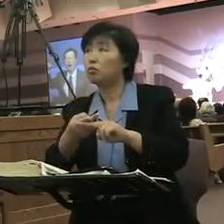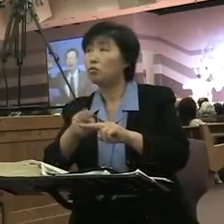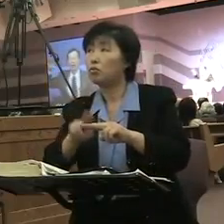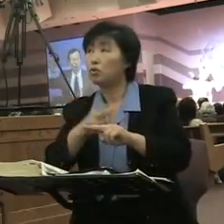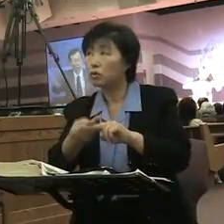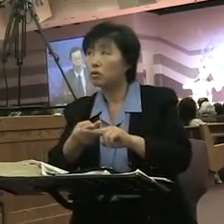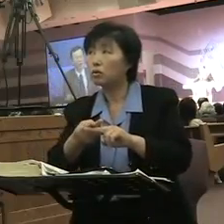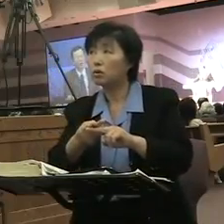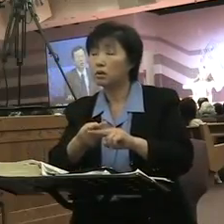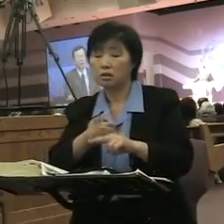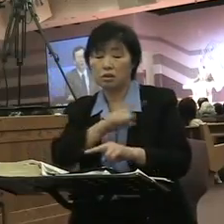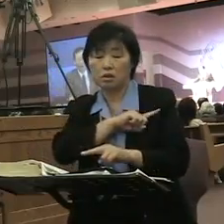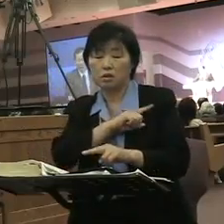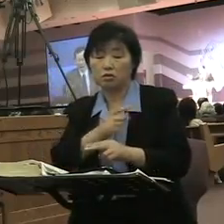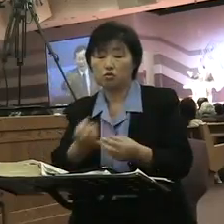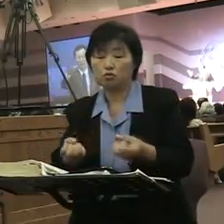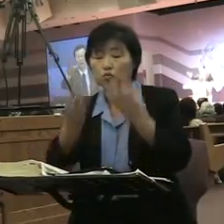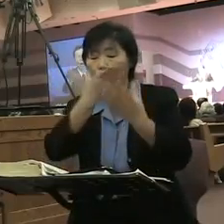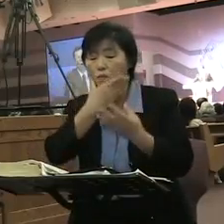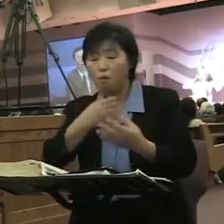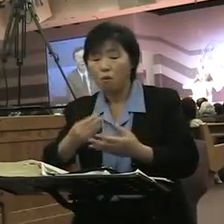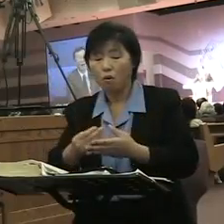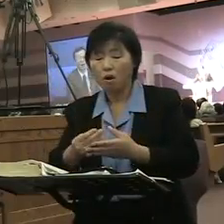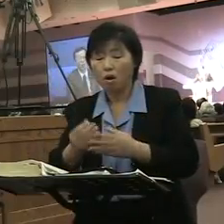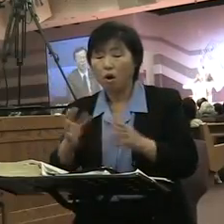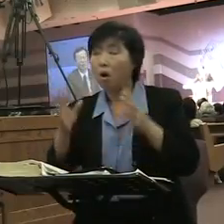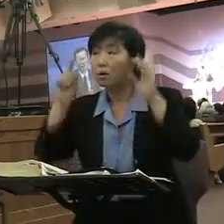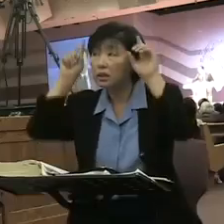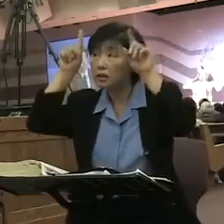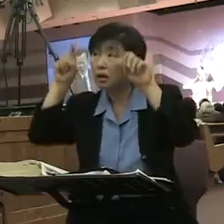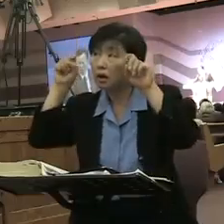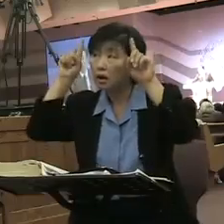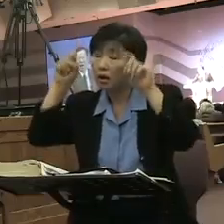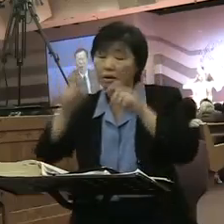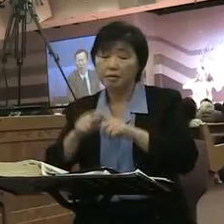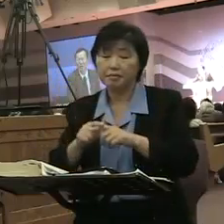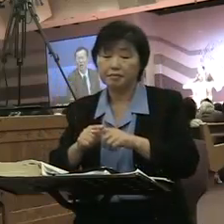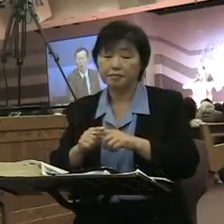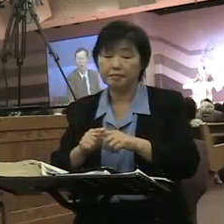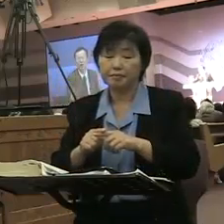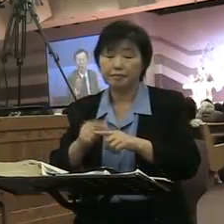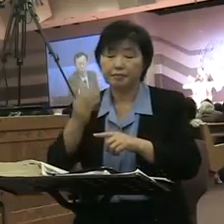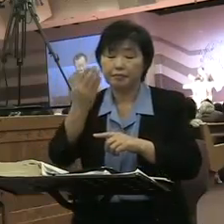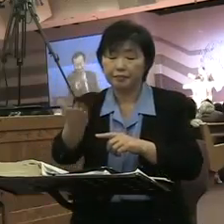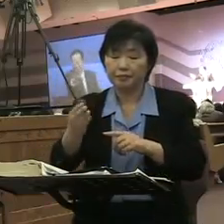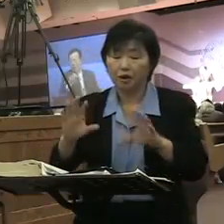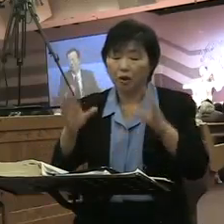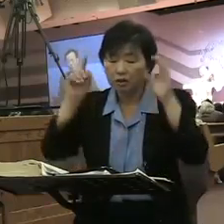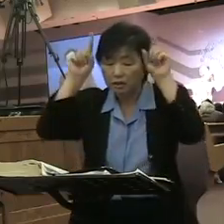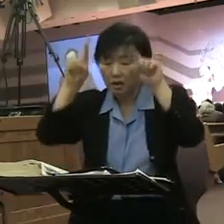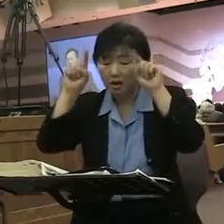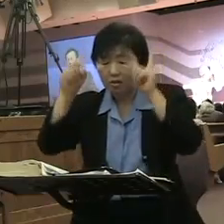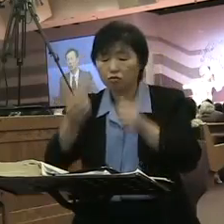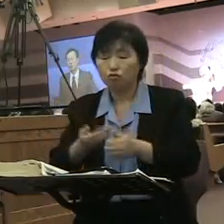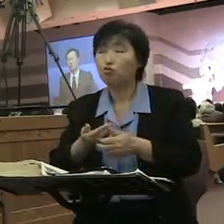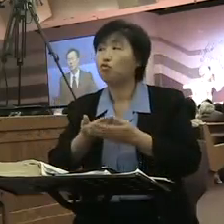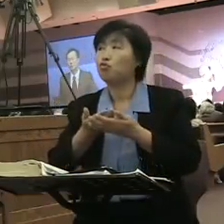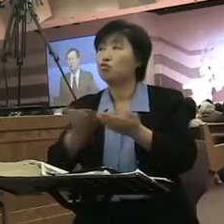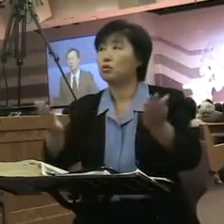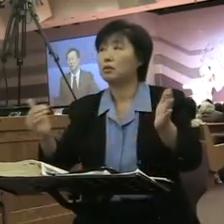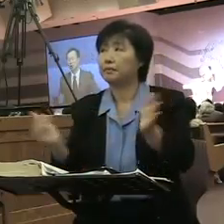약속하신 최고의 축복이 여기 있습니다. 당신의 어린 양이라고 했습니다. 당신의 어린 양을 우리에게 주셨다는 것은 무슨